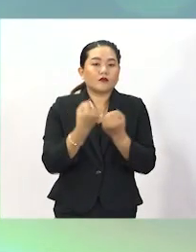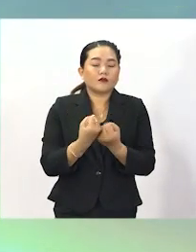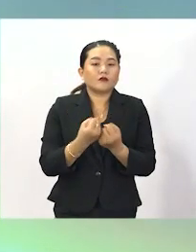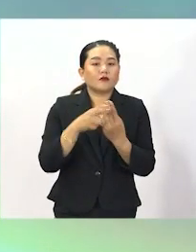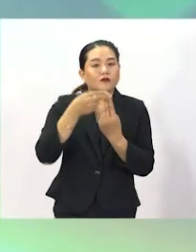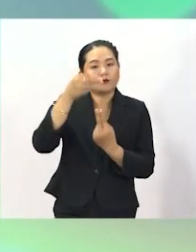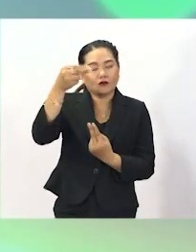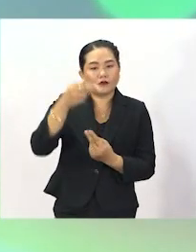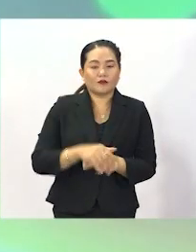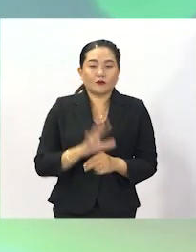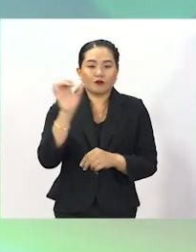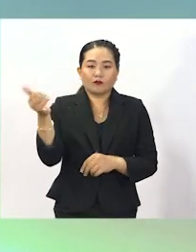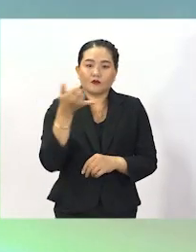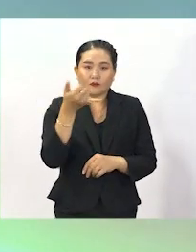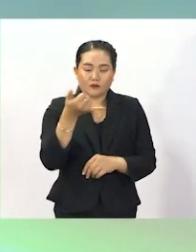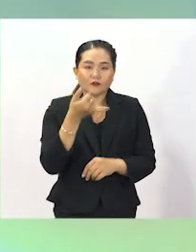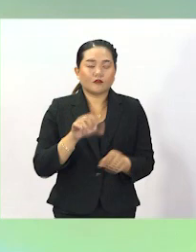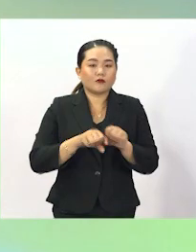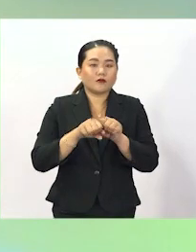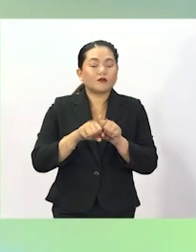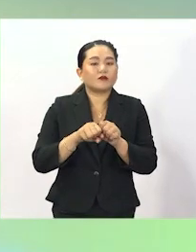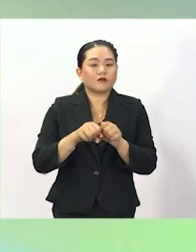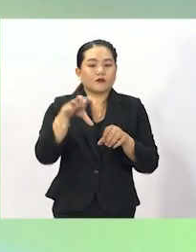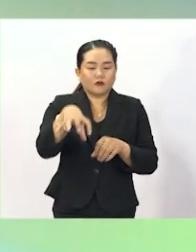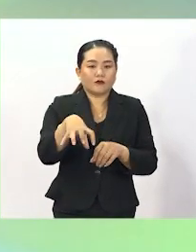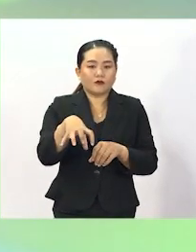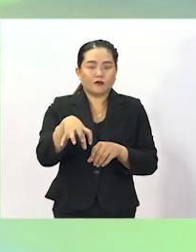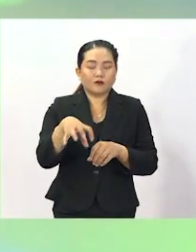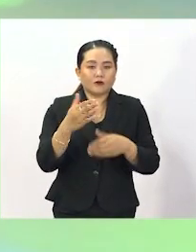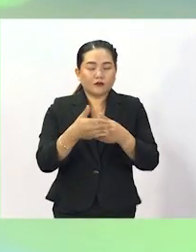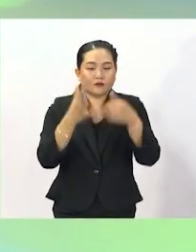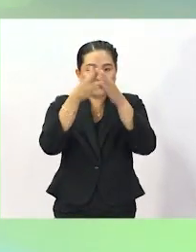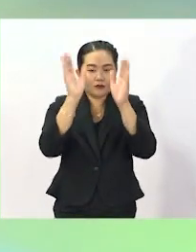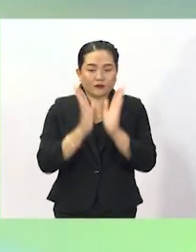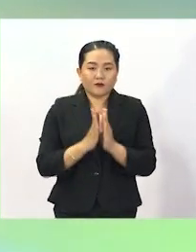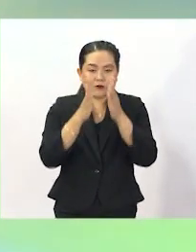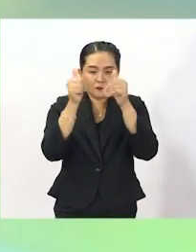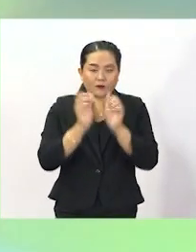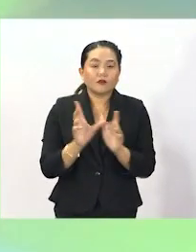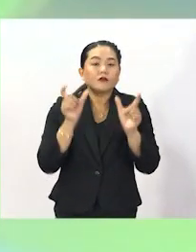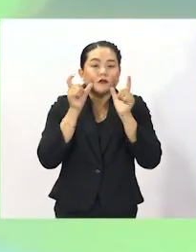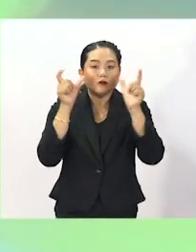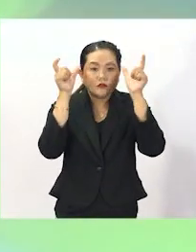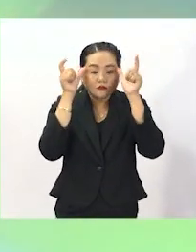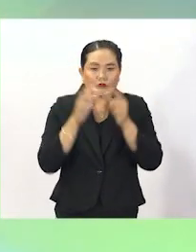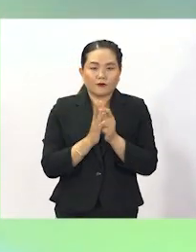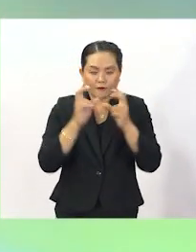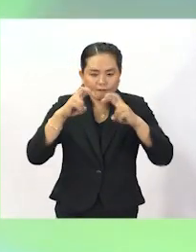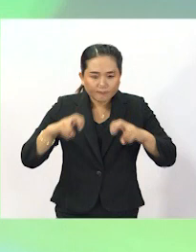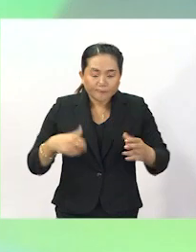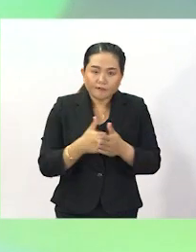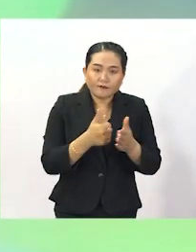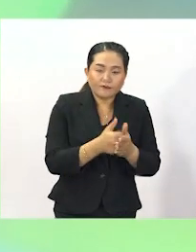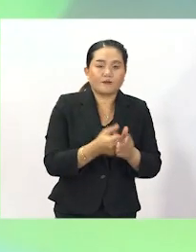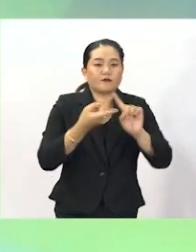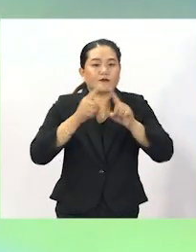ទ មិញនេះឯងបាទសូមតាក់ទងអង្គការ Marinol ហ្នឹងនៅជិតវត្តសំកសលហើយព្យាយាម នៅរីកចម្រើន ទៅមើលទៅបាទ